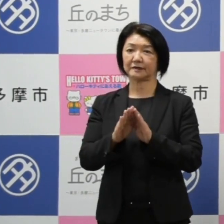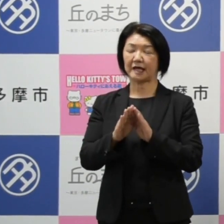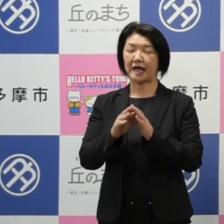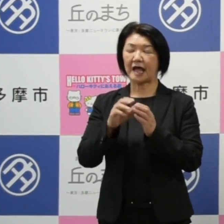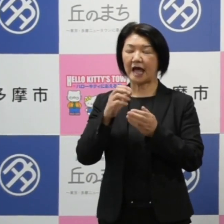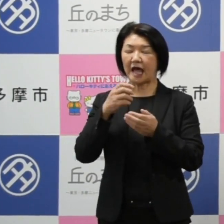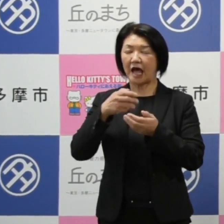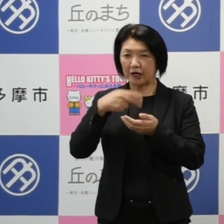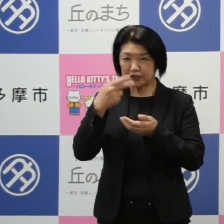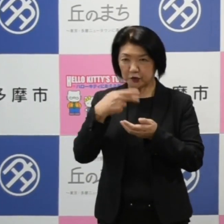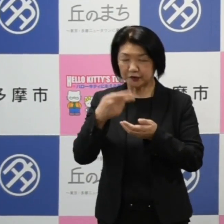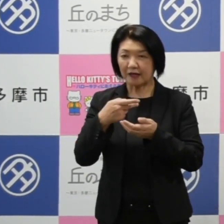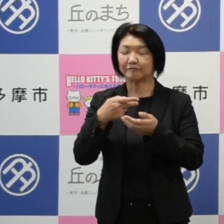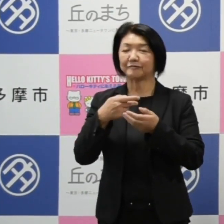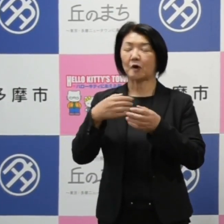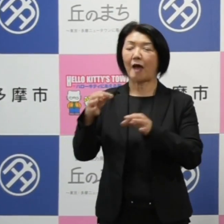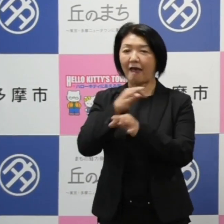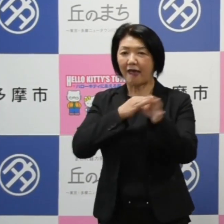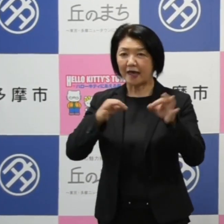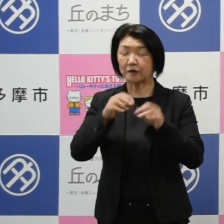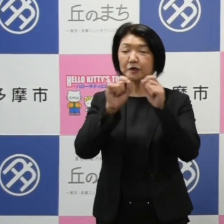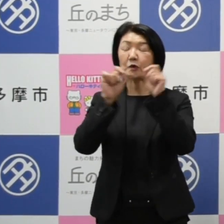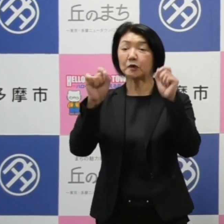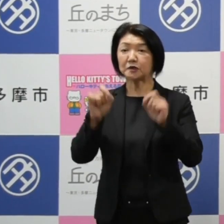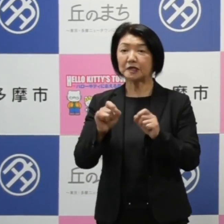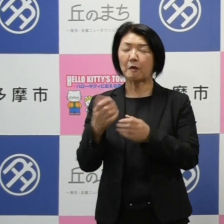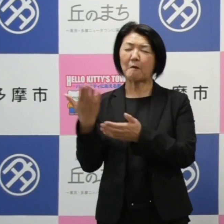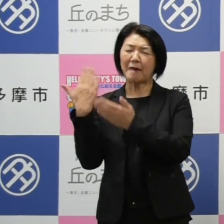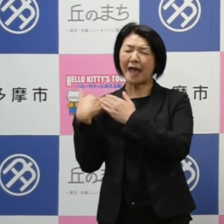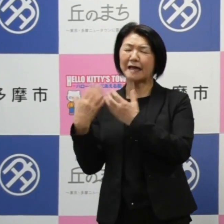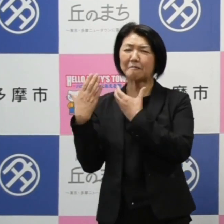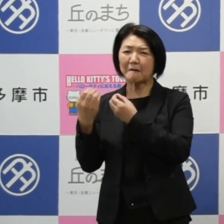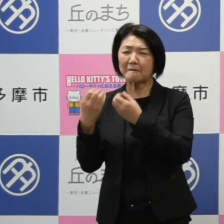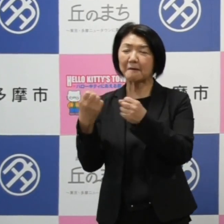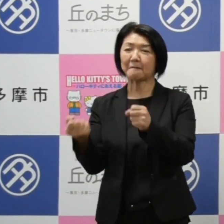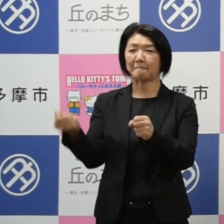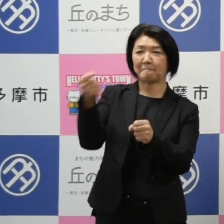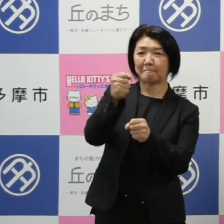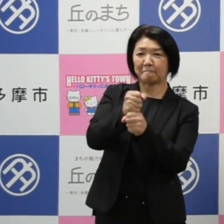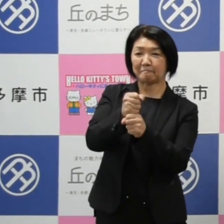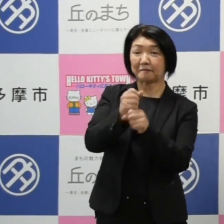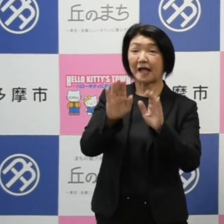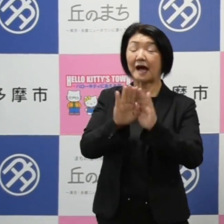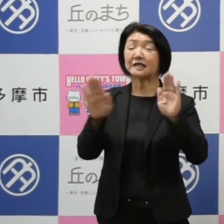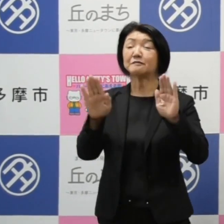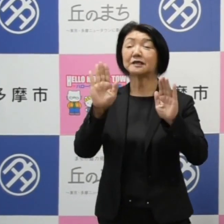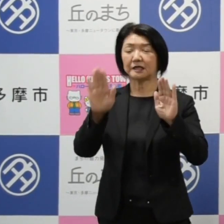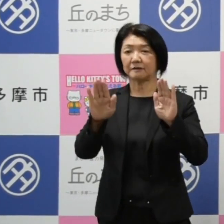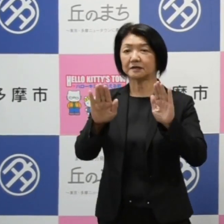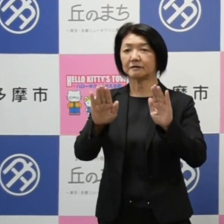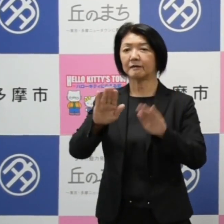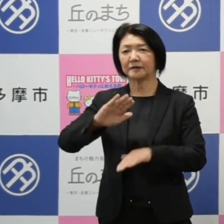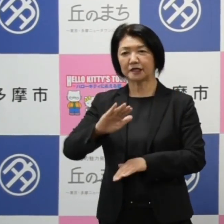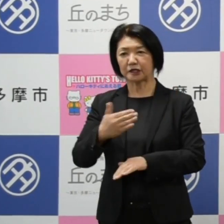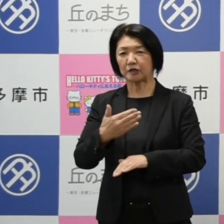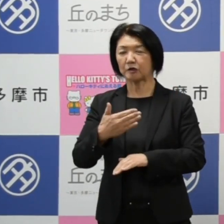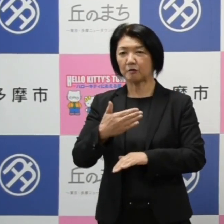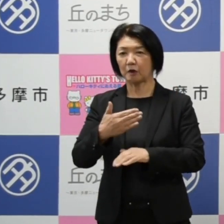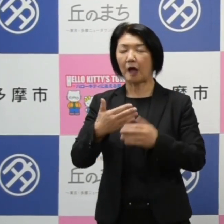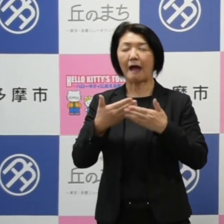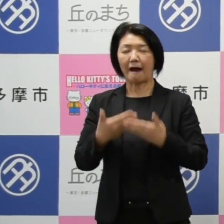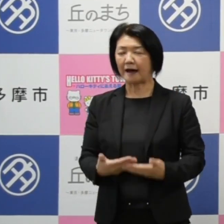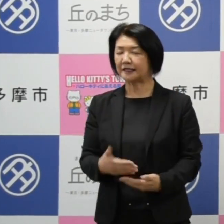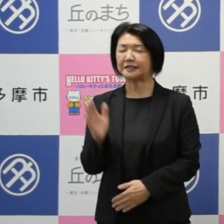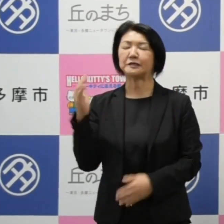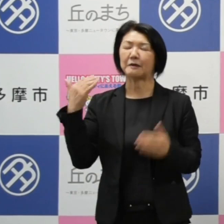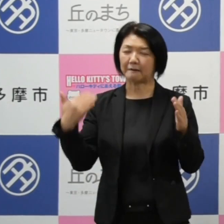業も以前の時間帯に戻り始めています。ただし、まだ警戒は怠っては